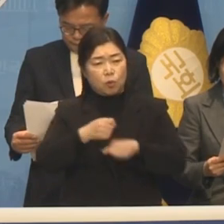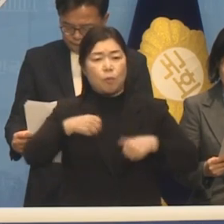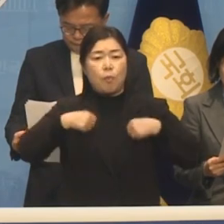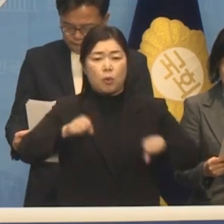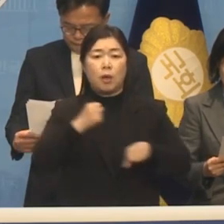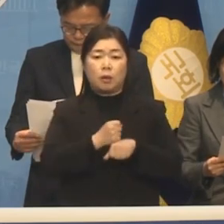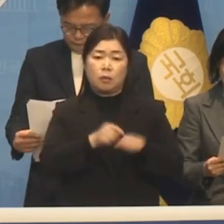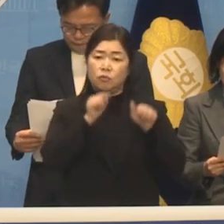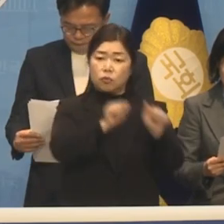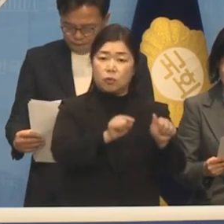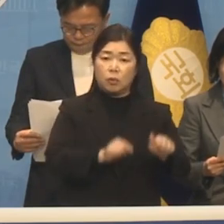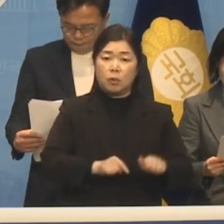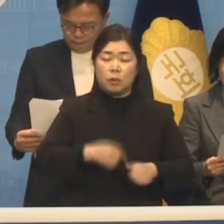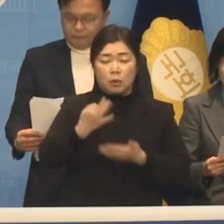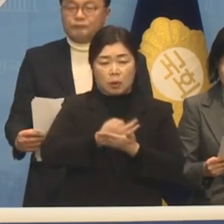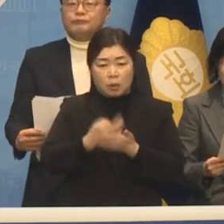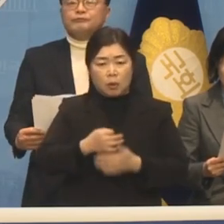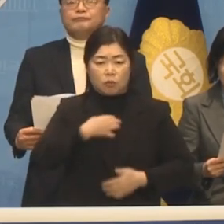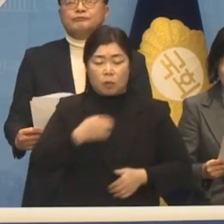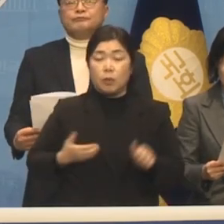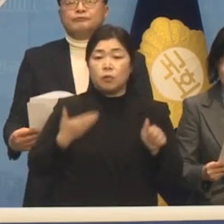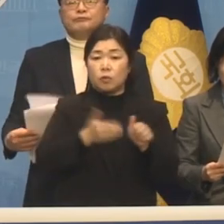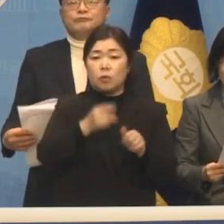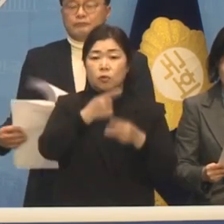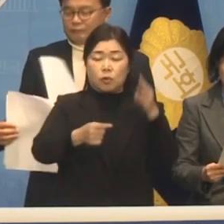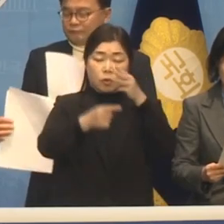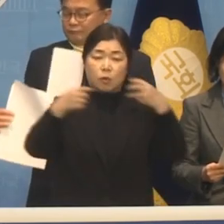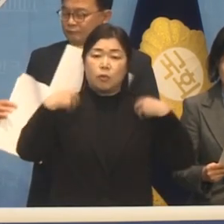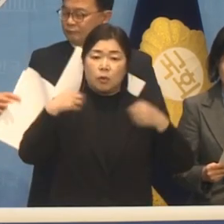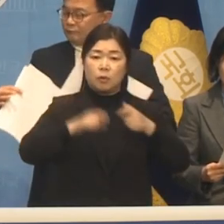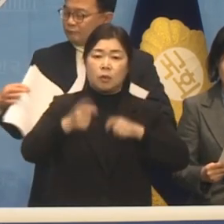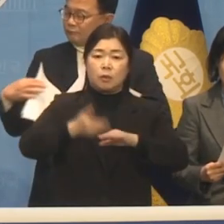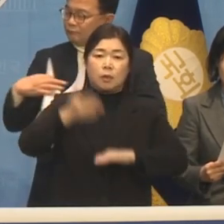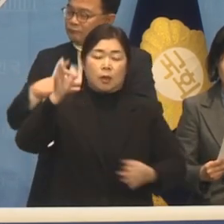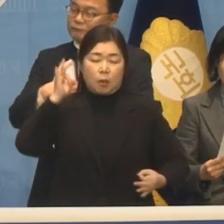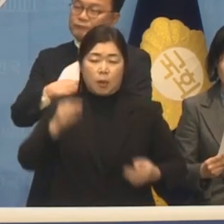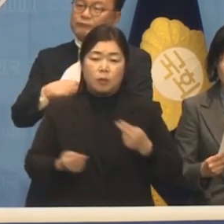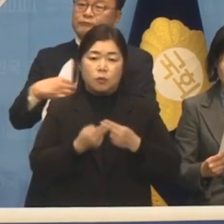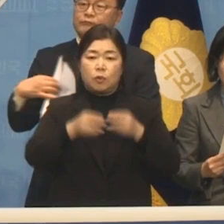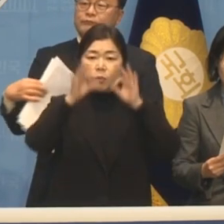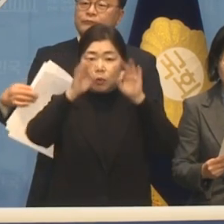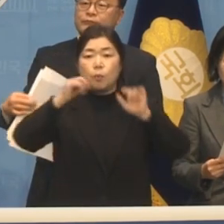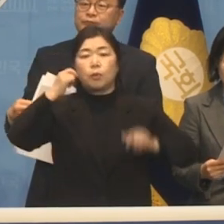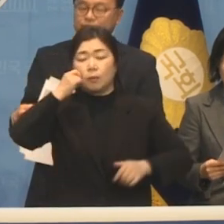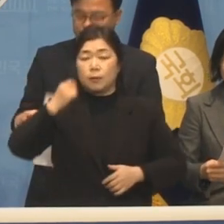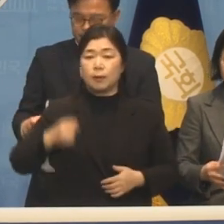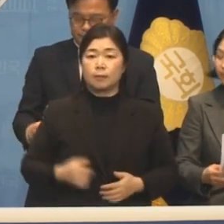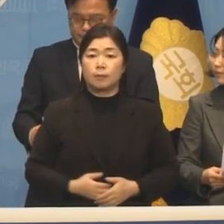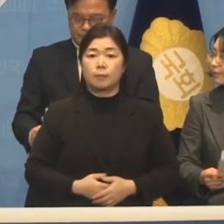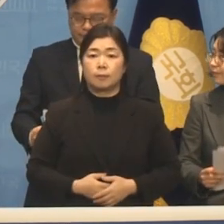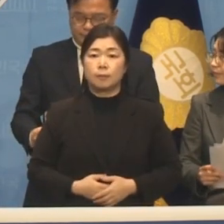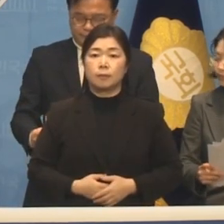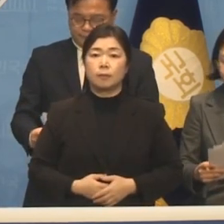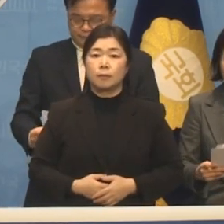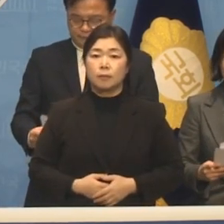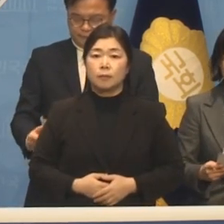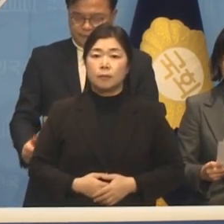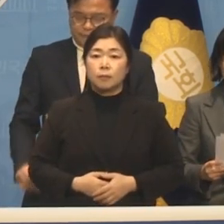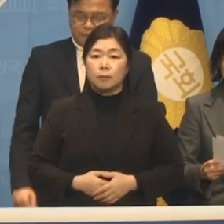포기시키고 생계를 위협하는 윤석열 정부를 더 이상 가만히 두고 볼 수만은 없습니다.